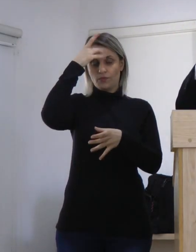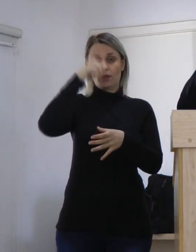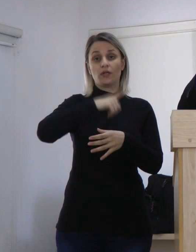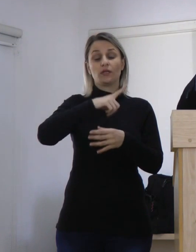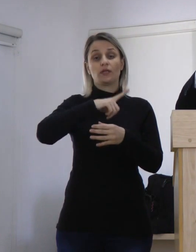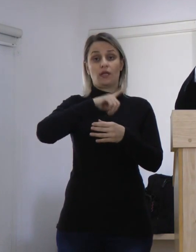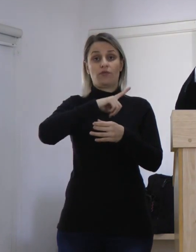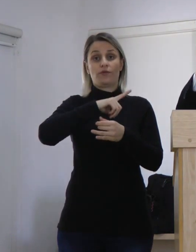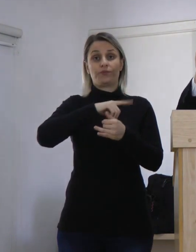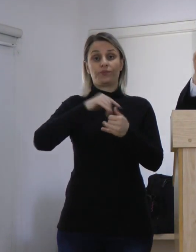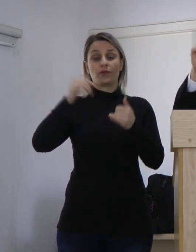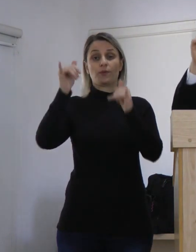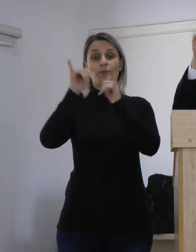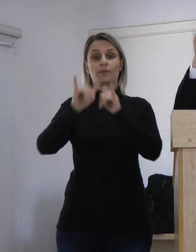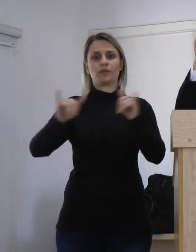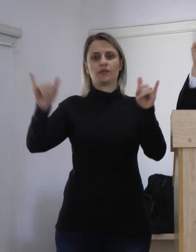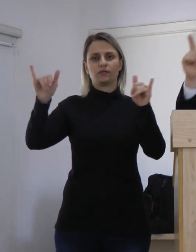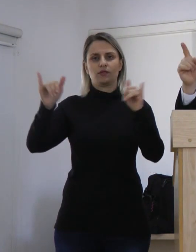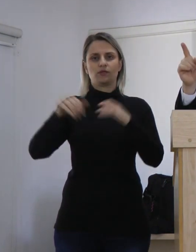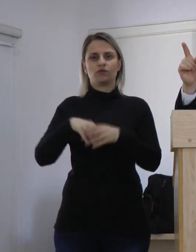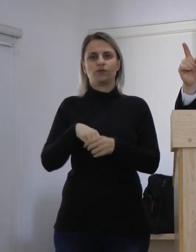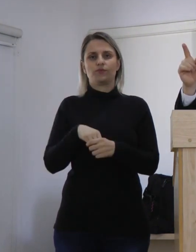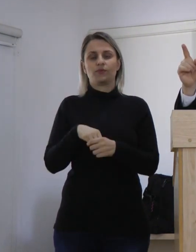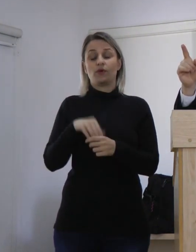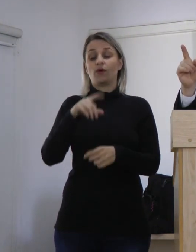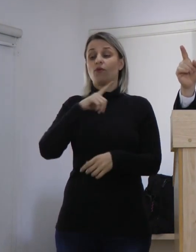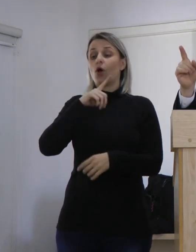Eu trago uma mensagem para um tal de Tarzan.